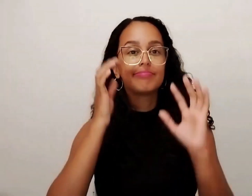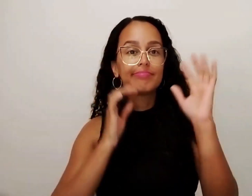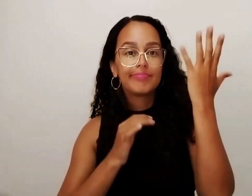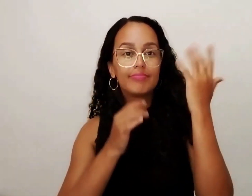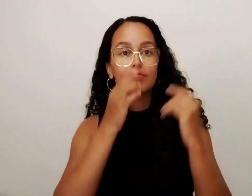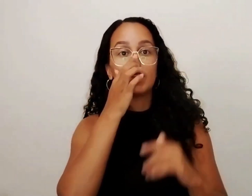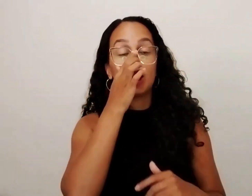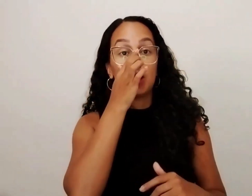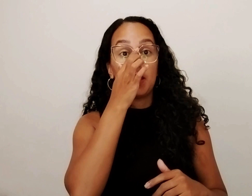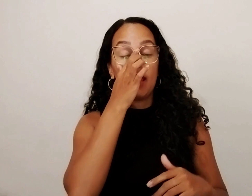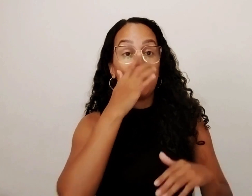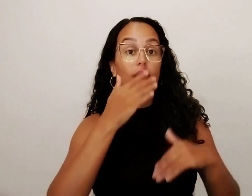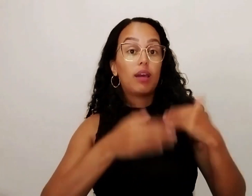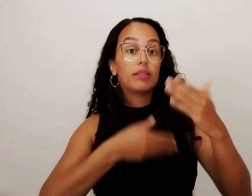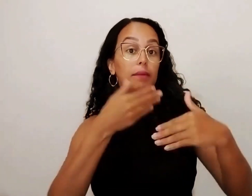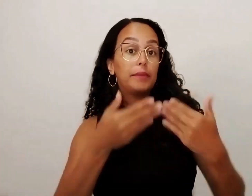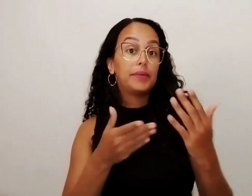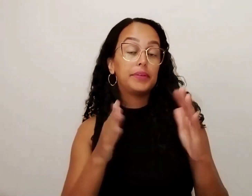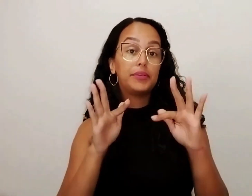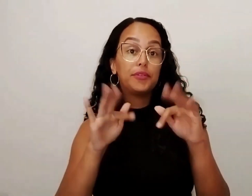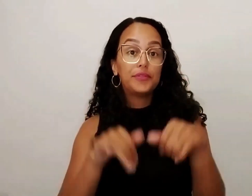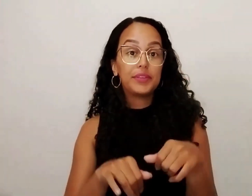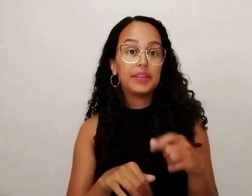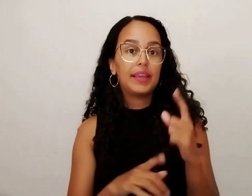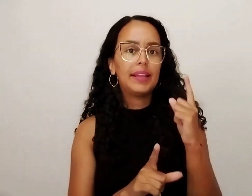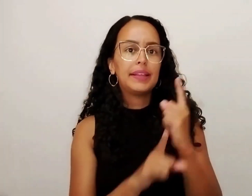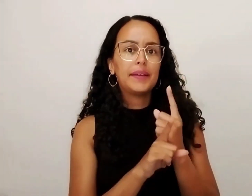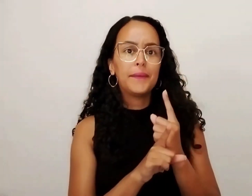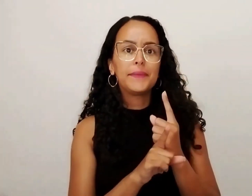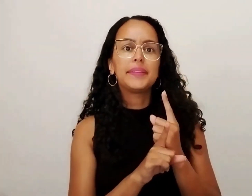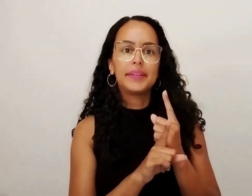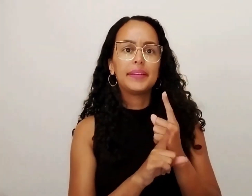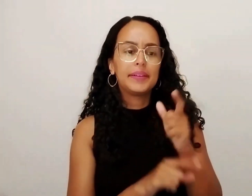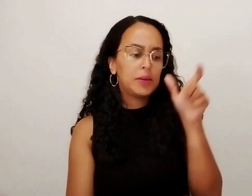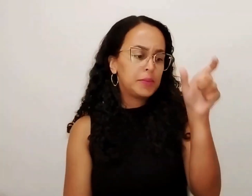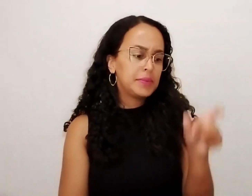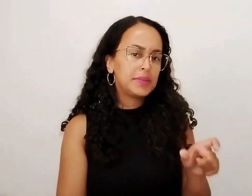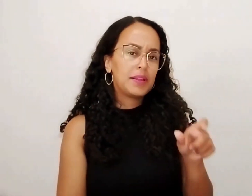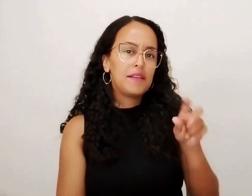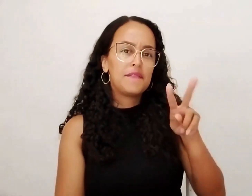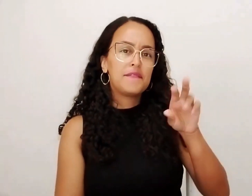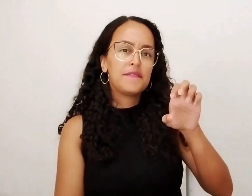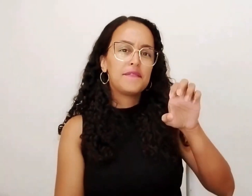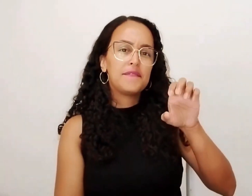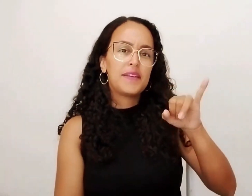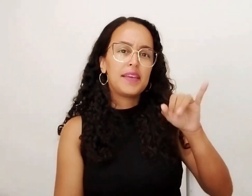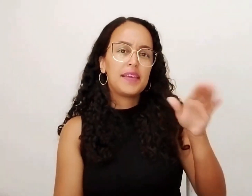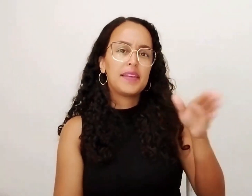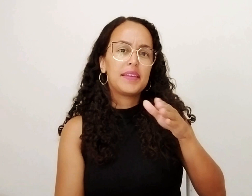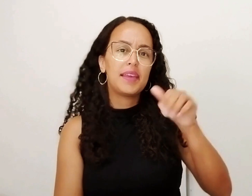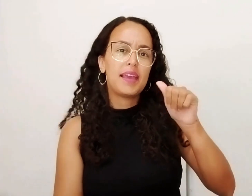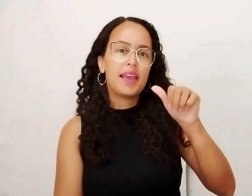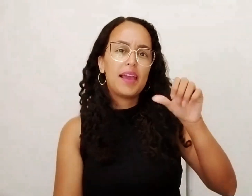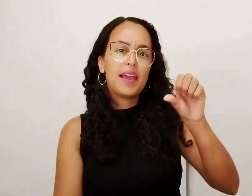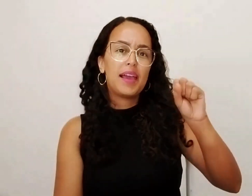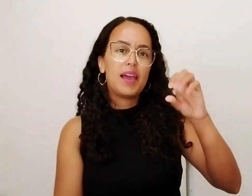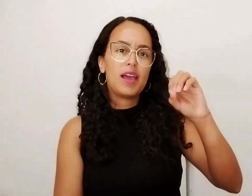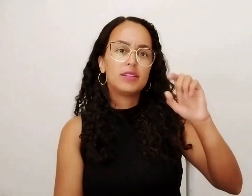A deusa queria que o herói casasse com algumas de suas filhas e pede